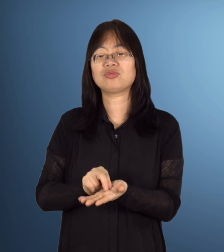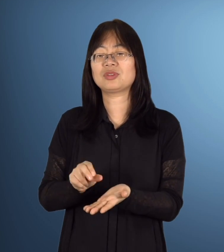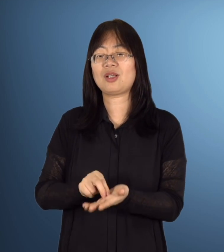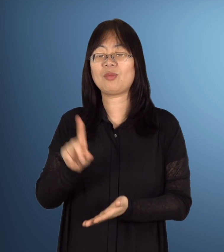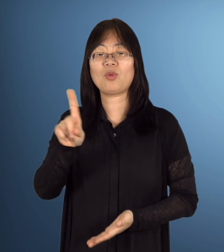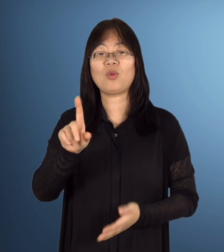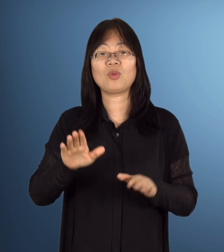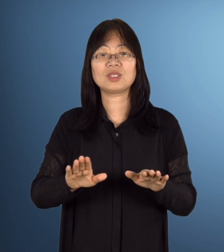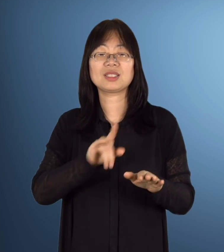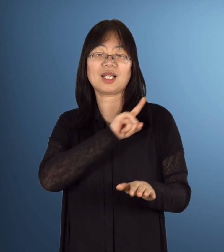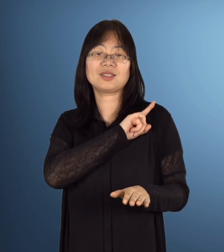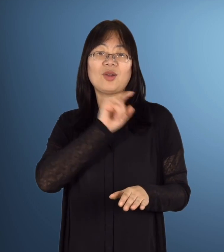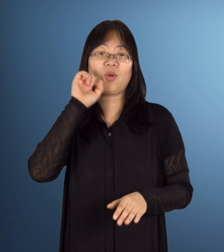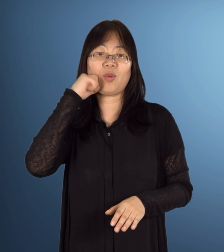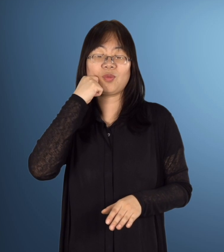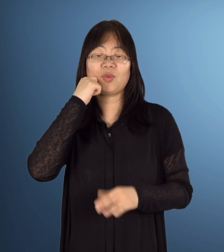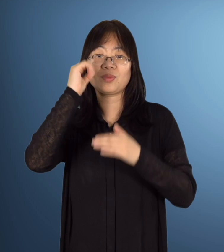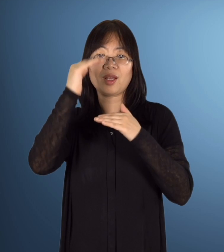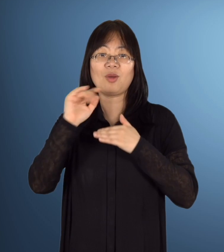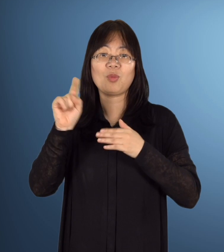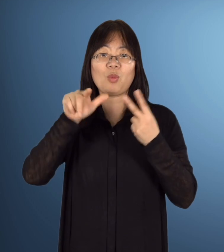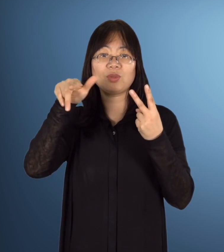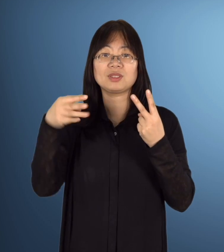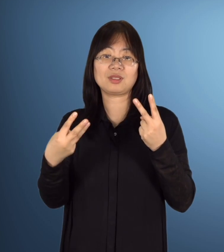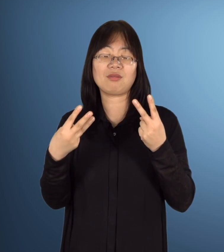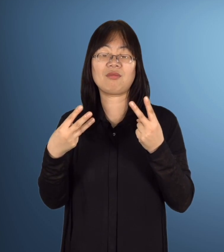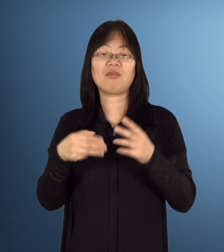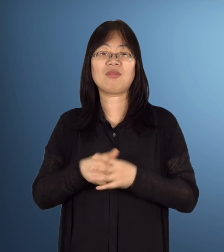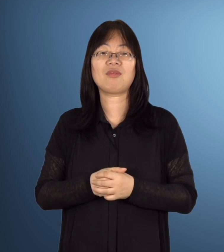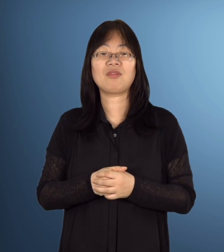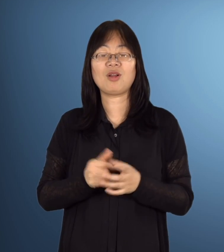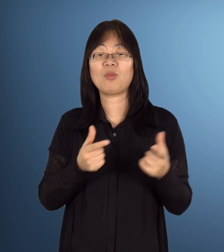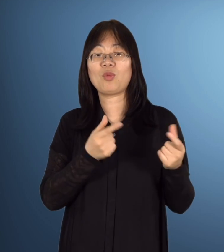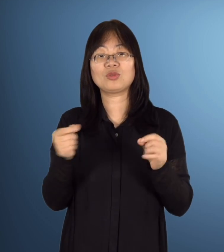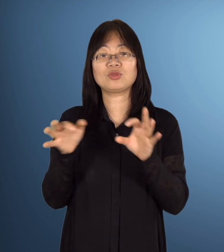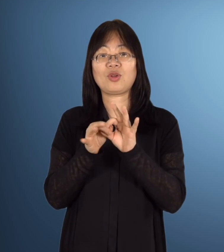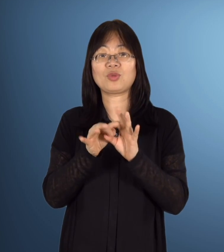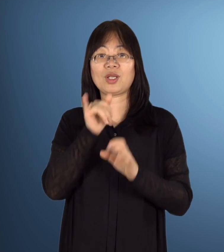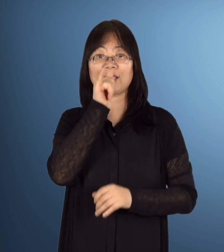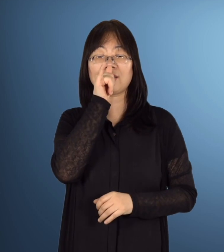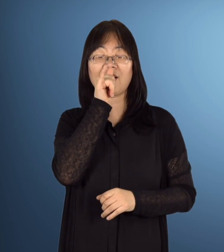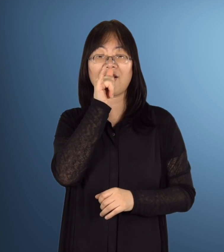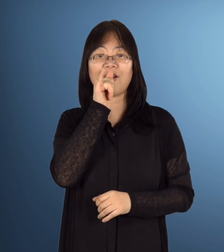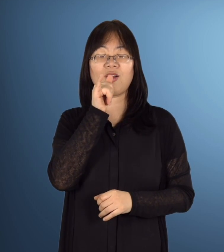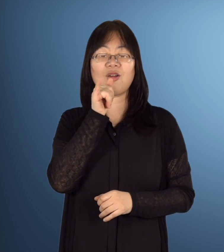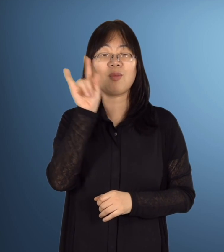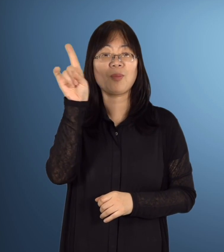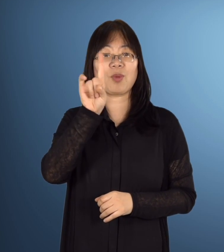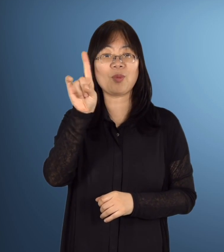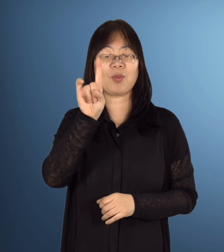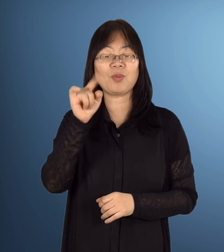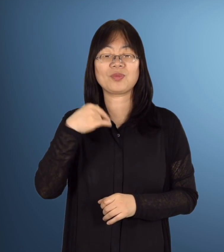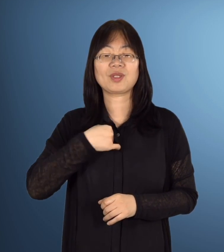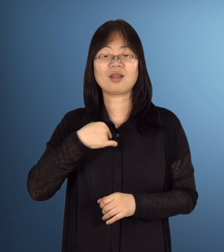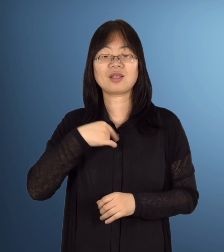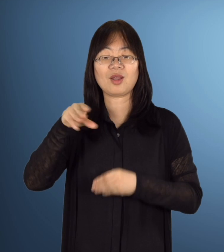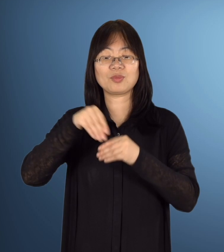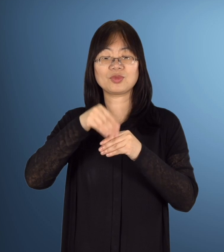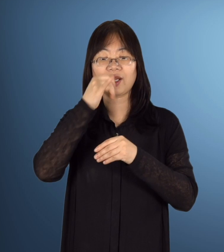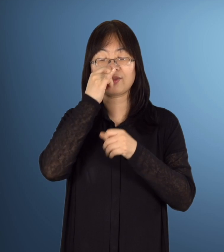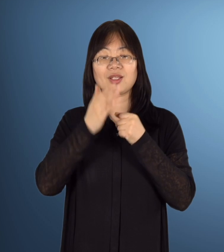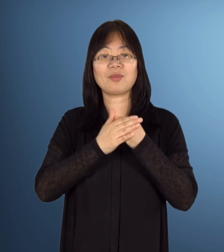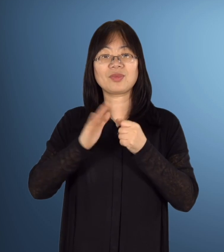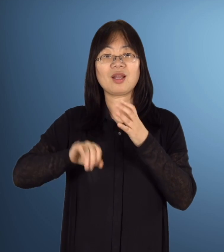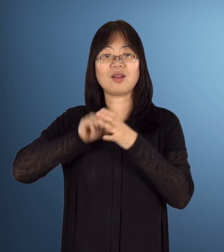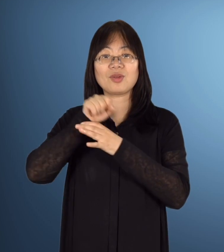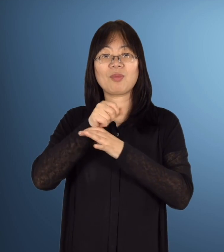문제는 이제 오늘 가장 어려운 대목이 2절에 모두 걸려 있습니다. 무릇 내게 붙어 있어